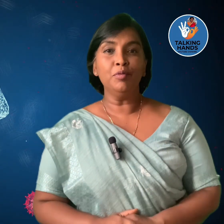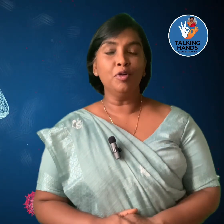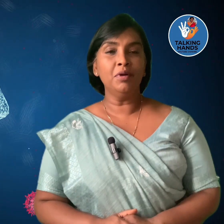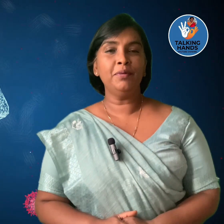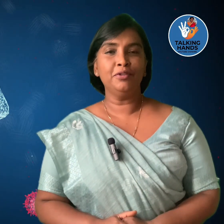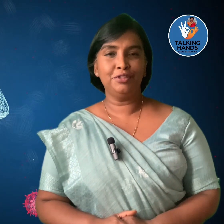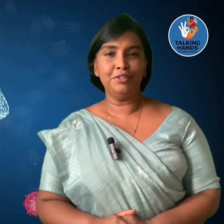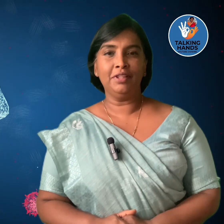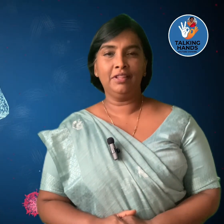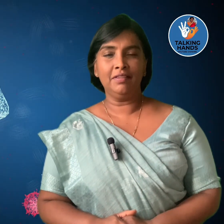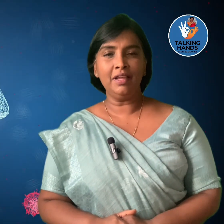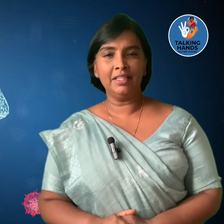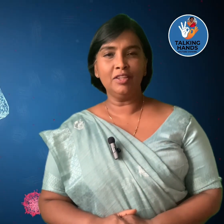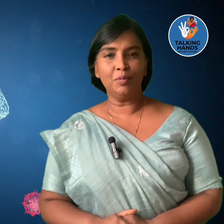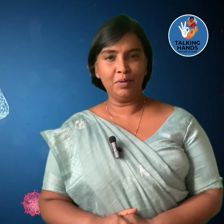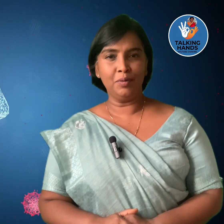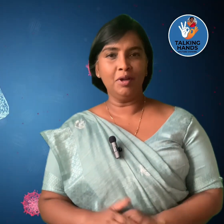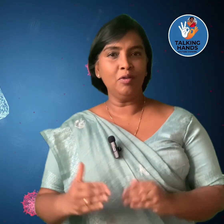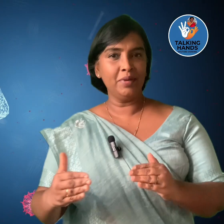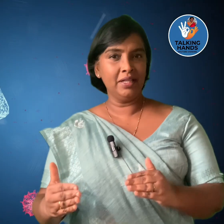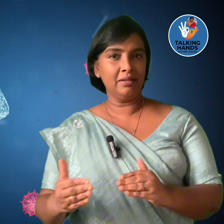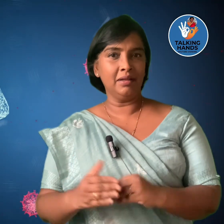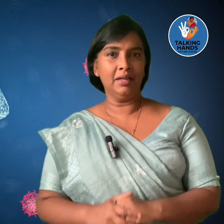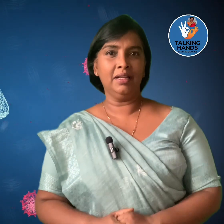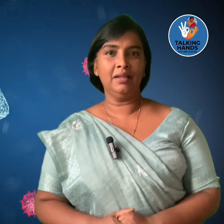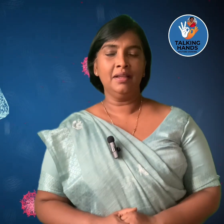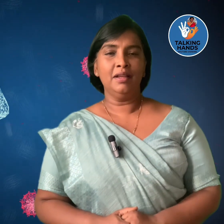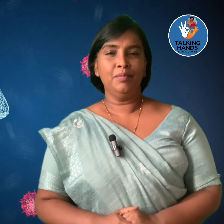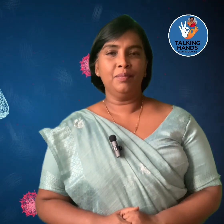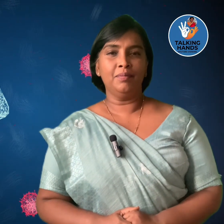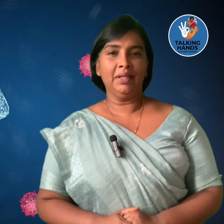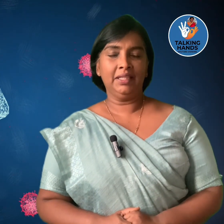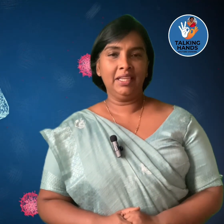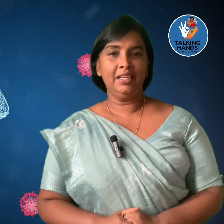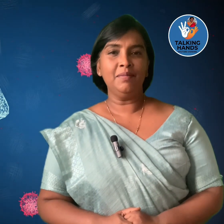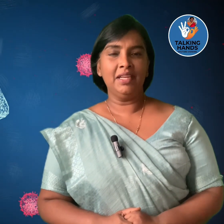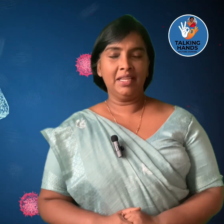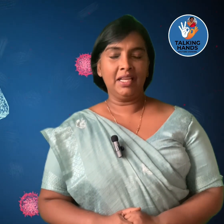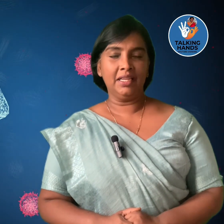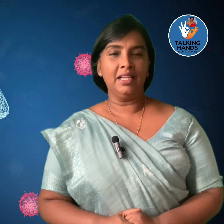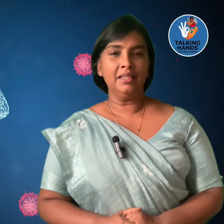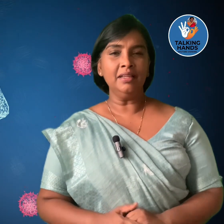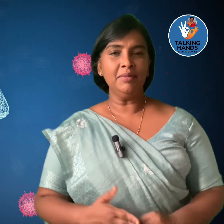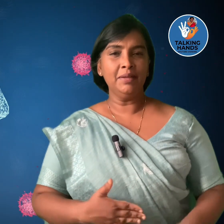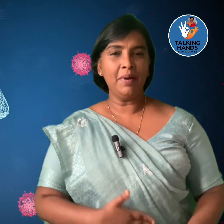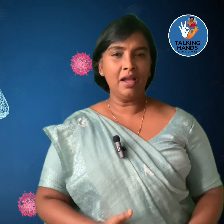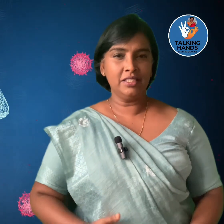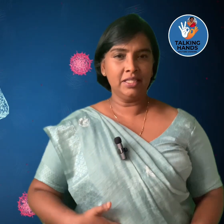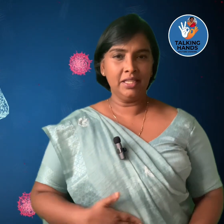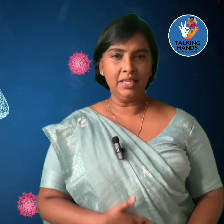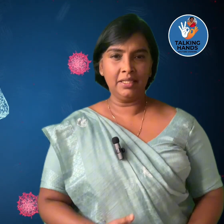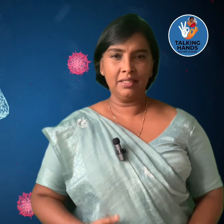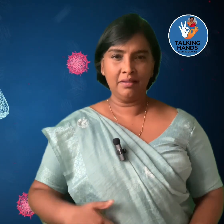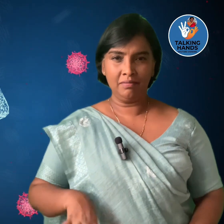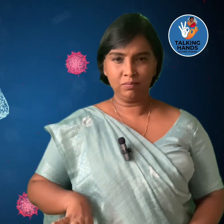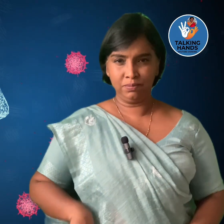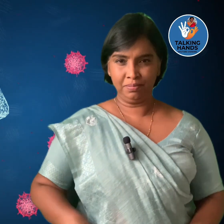බොහොම ප්‍රයෝජනවත් වෙනවා. ඉතින් ඔබට පුළුවන් ඔබේ මතකයේ මේ ටික අරගන්න. මේ පාචනය